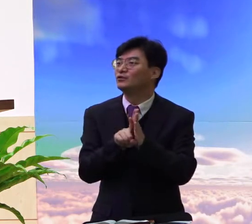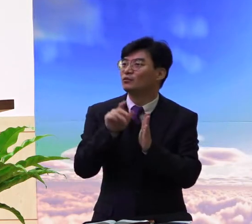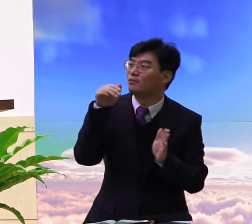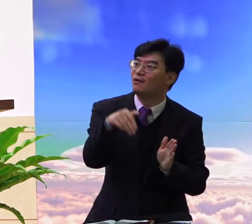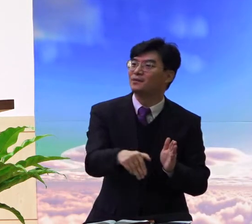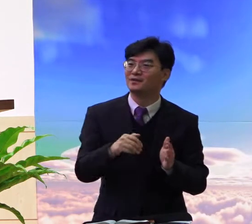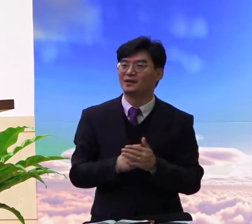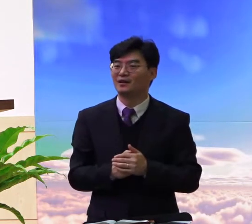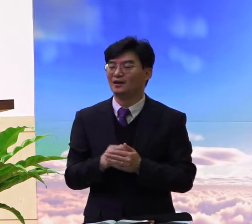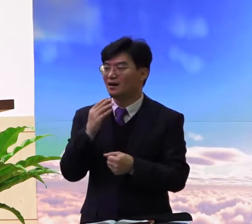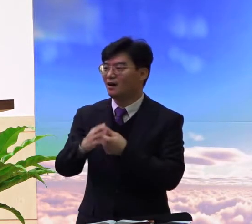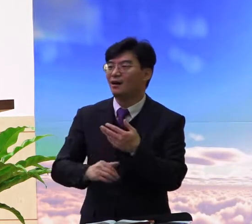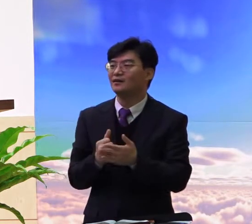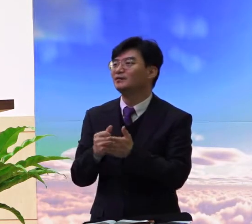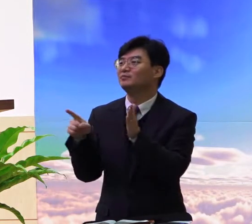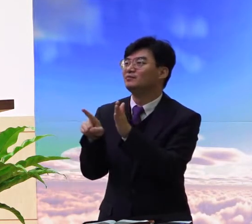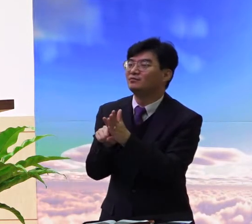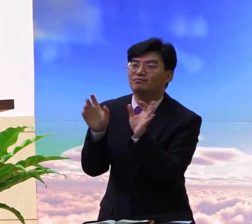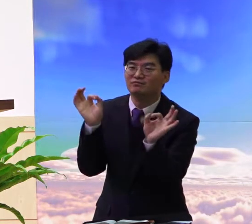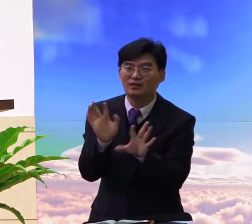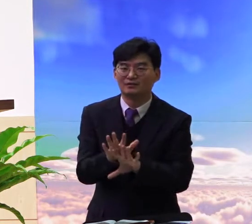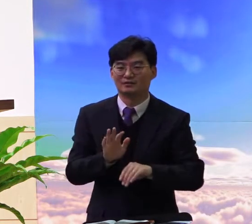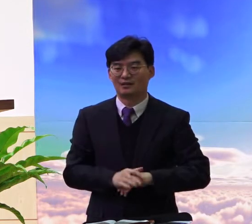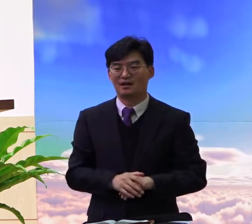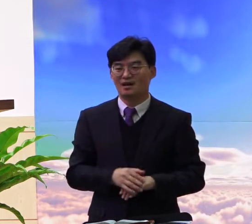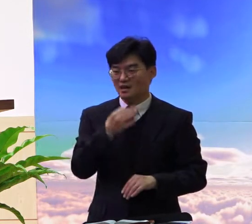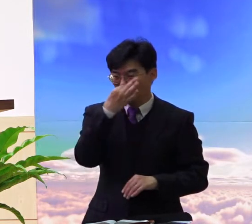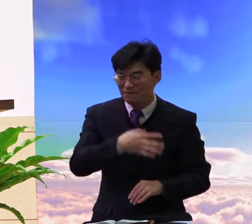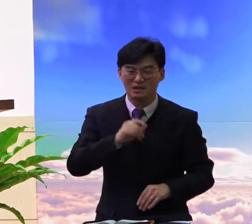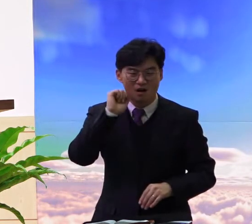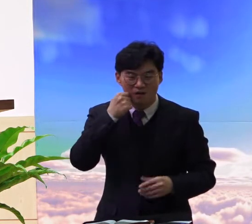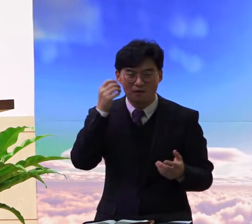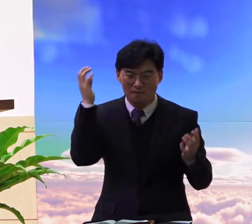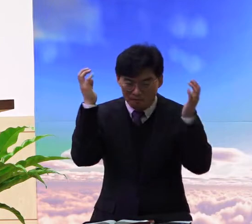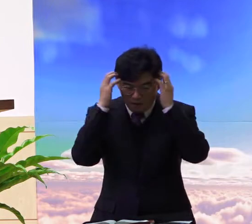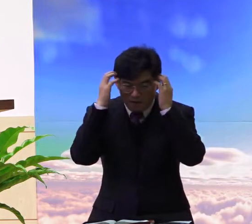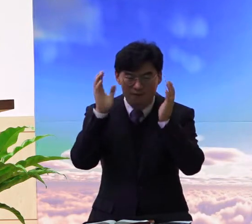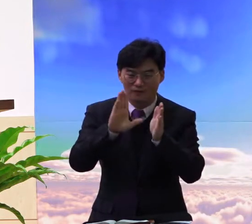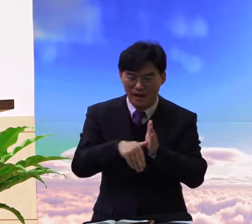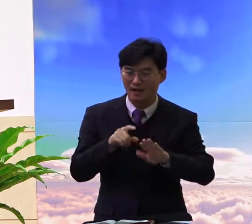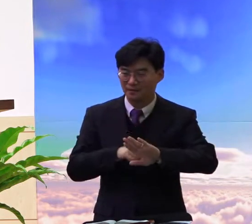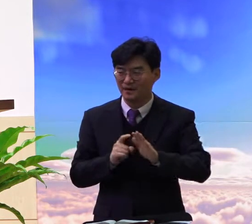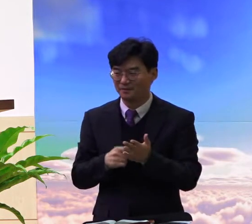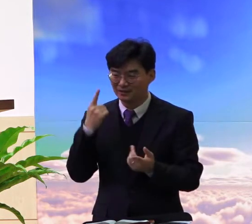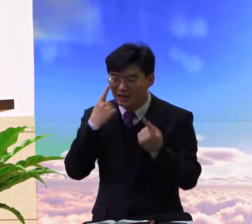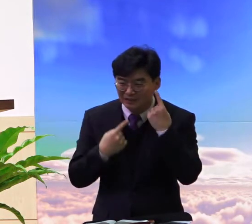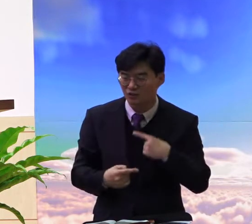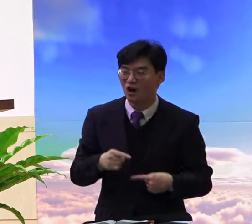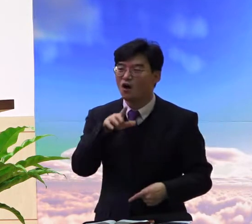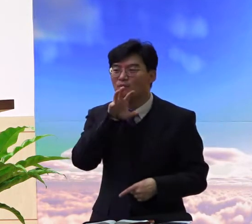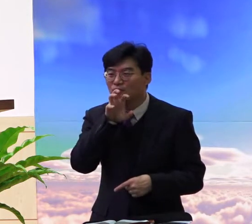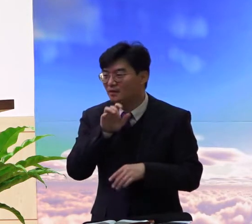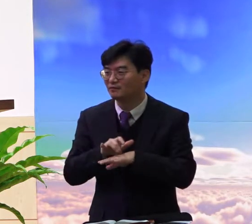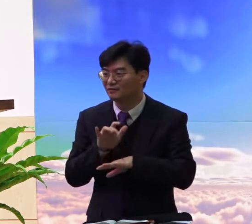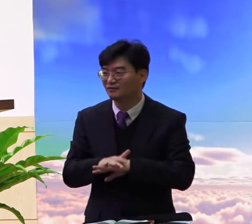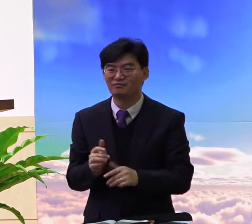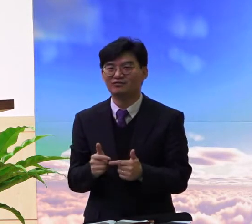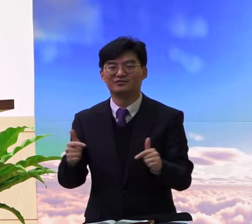군대의 모습이 다 사라져버렸습니다. 마음이 상해서 하나님을 원망하고 불평을